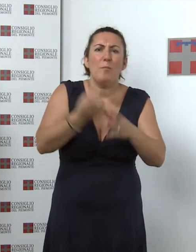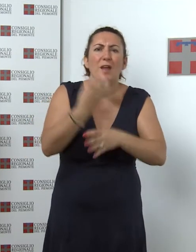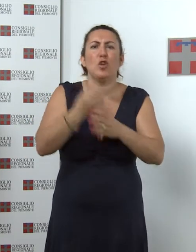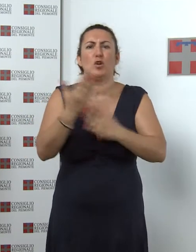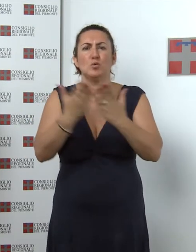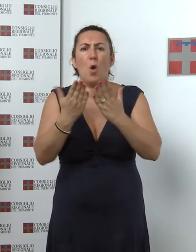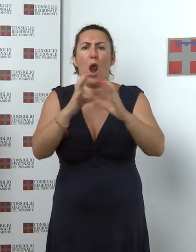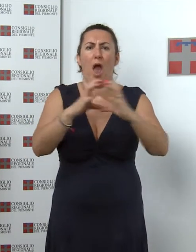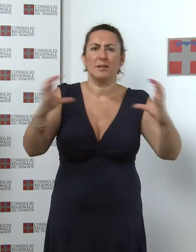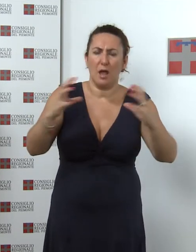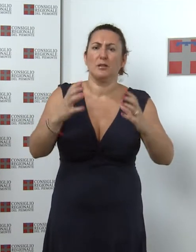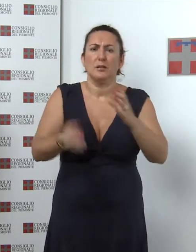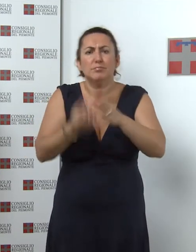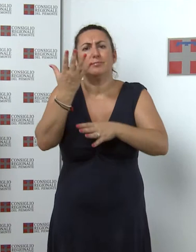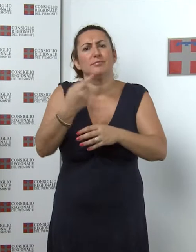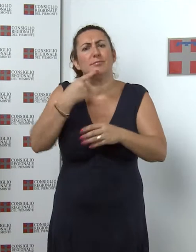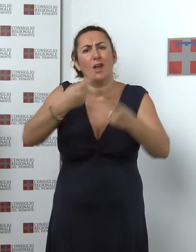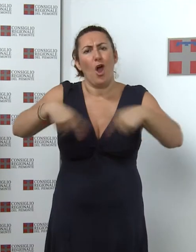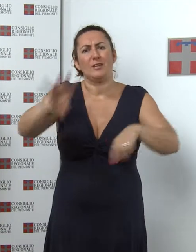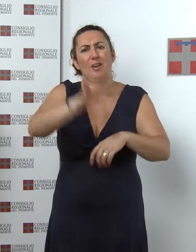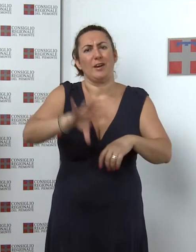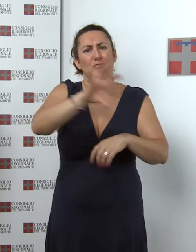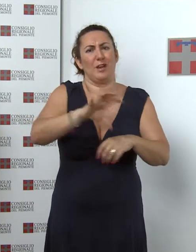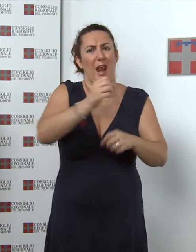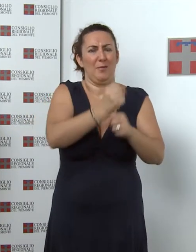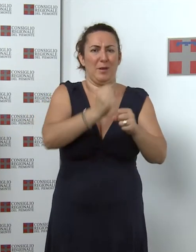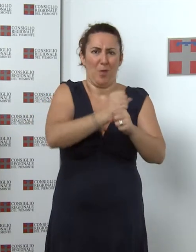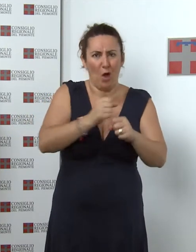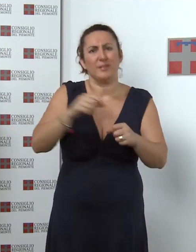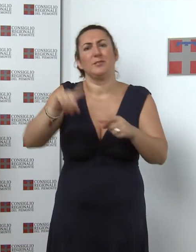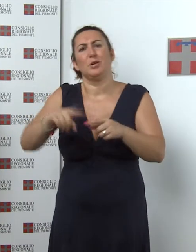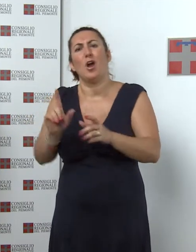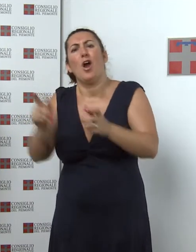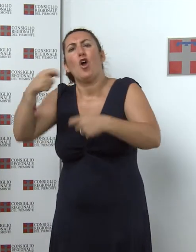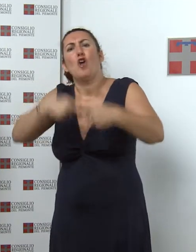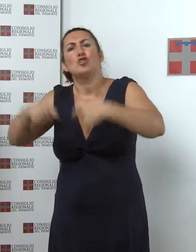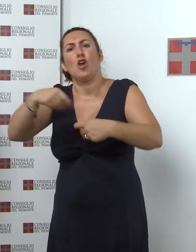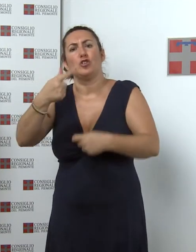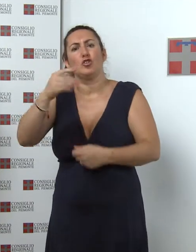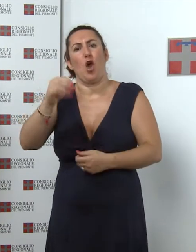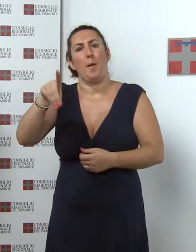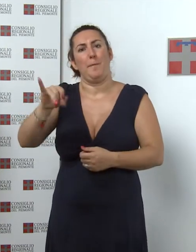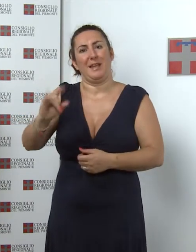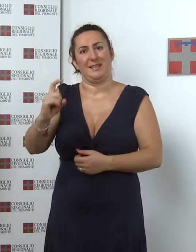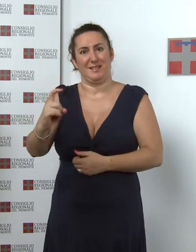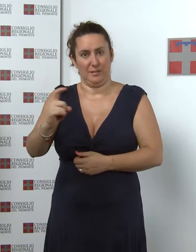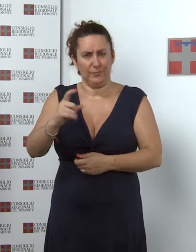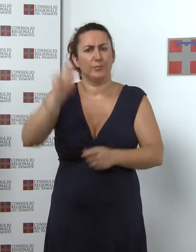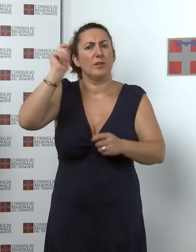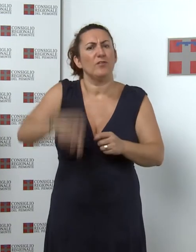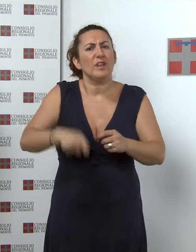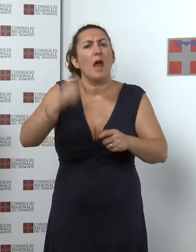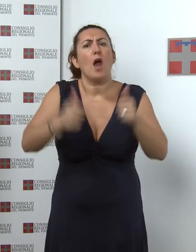realizzato dal Consiglio regionale del Piemonte in collaborazione con il consorzio Topics. Il concorso, che prenderà il via a settembre, si divide in